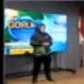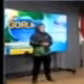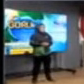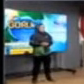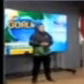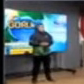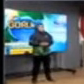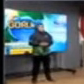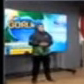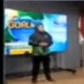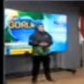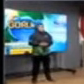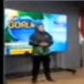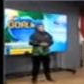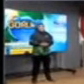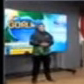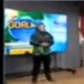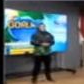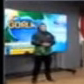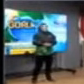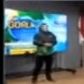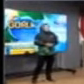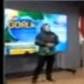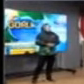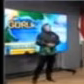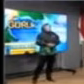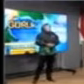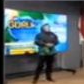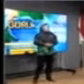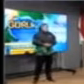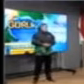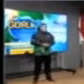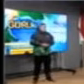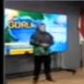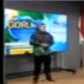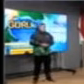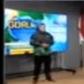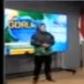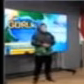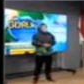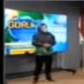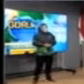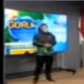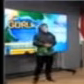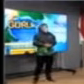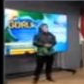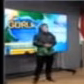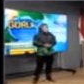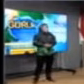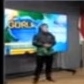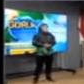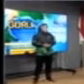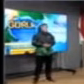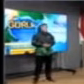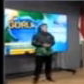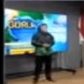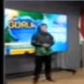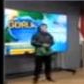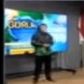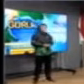kelinci meloncat. Nah, selanjutnya akan kita identifikasi gerakannya dan gerak dominan dan kombinasinya. Di sini gerak